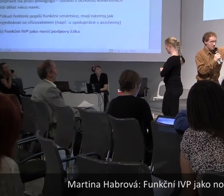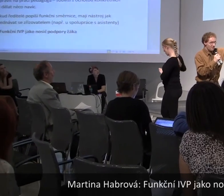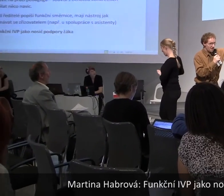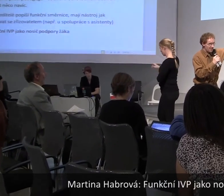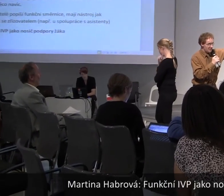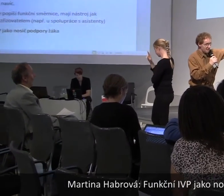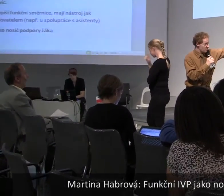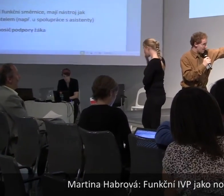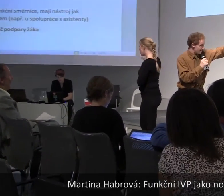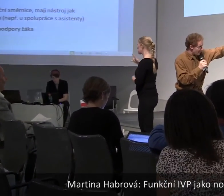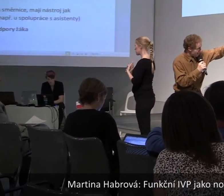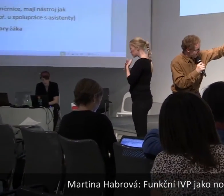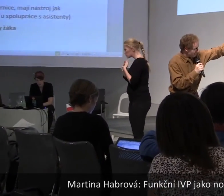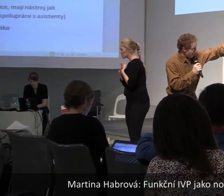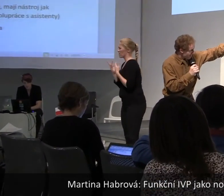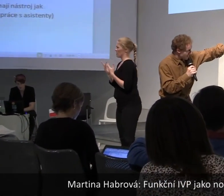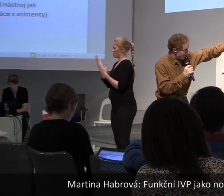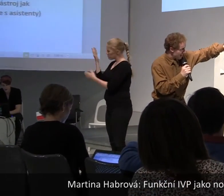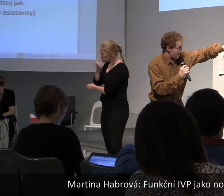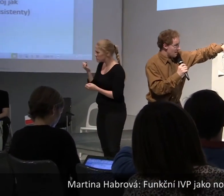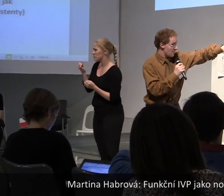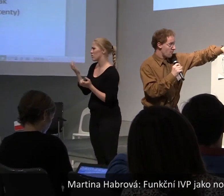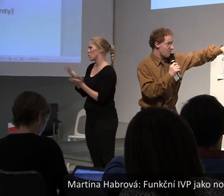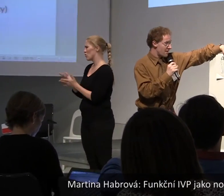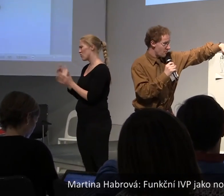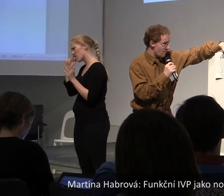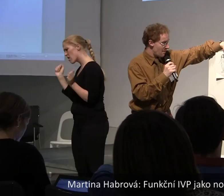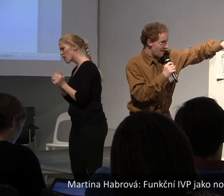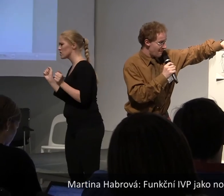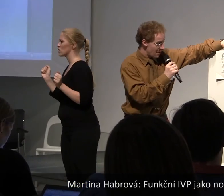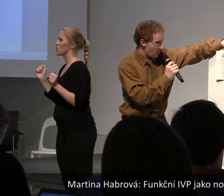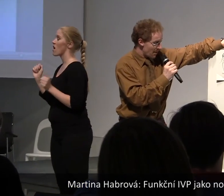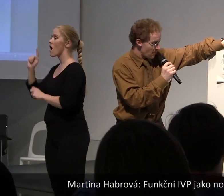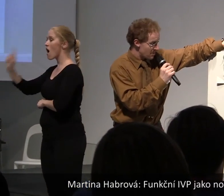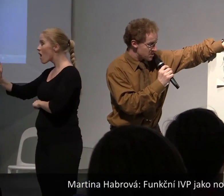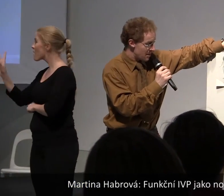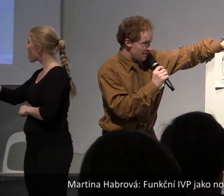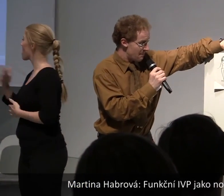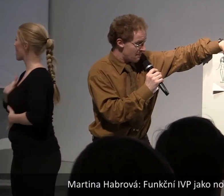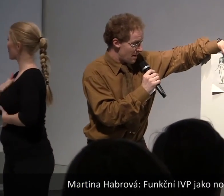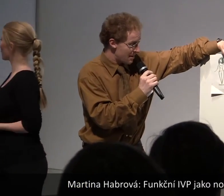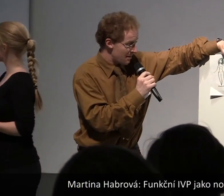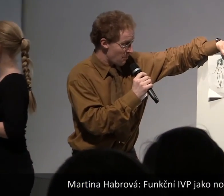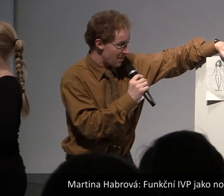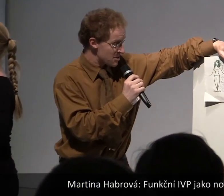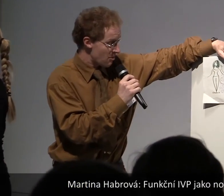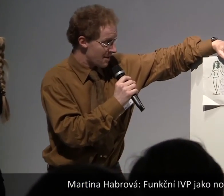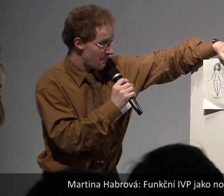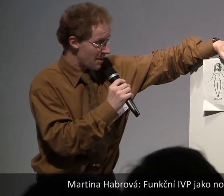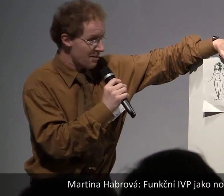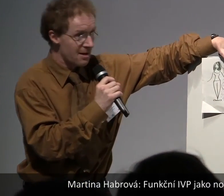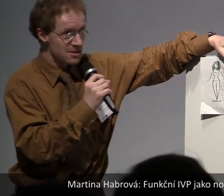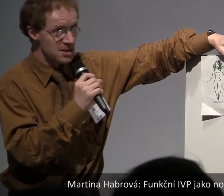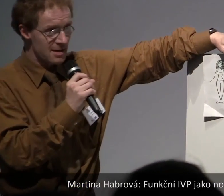skutečně frustrovaná, je otrávená, je v nejistotě. Na druhou stranu má velkou radost, že má k dispozici